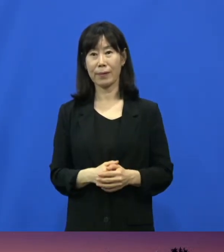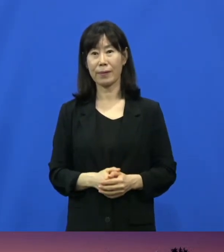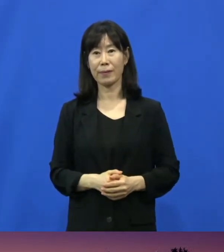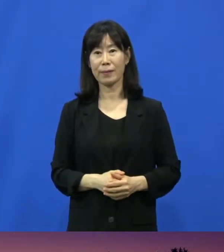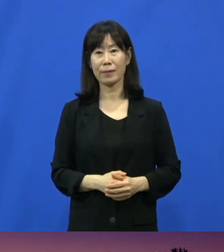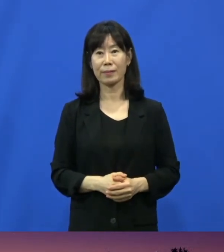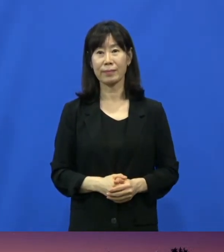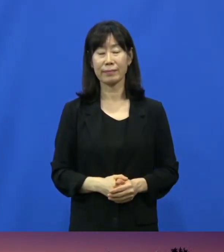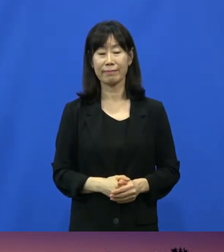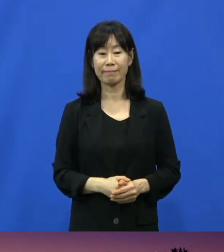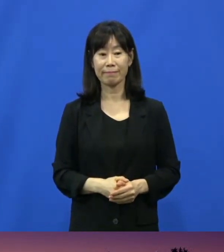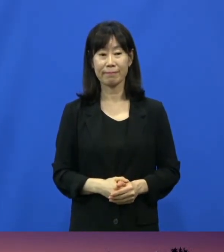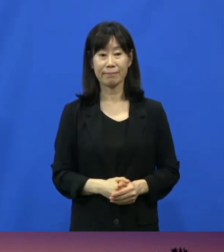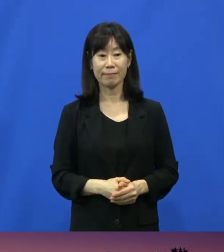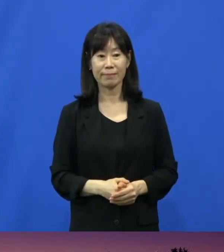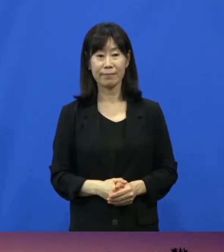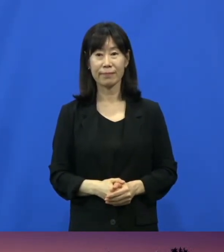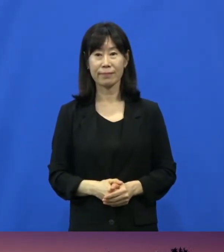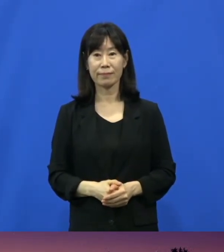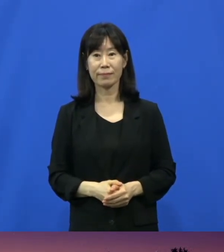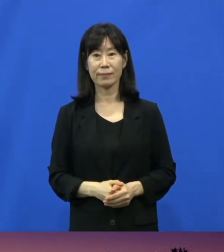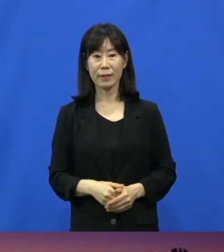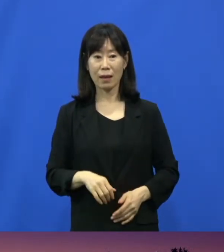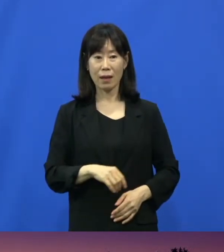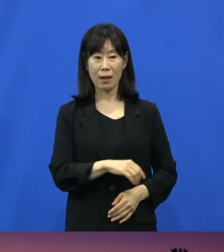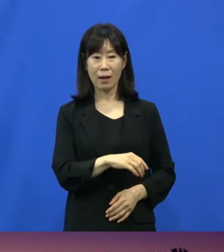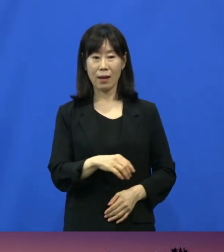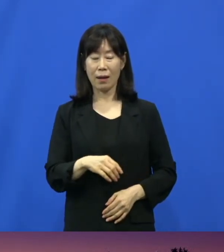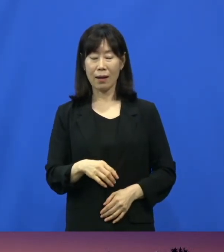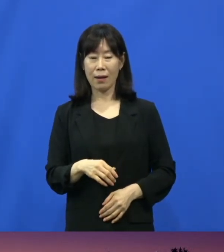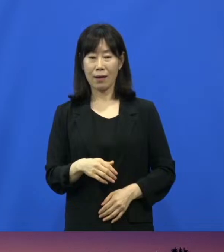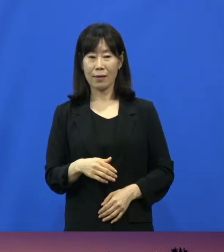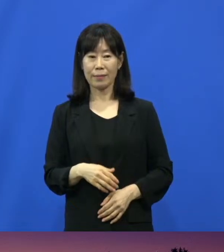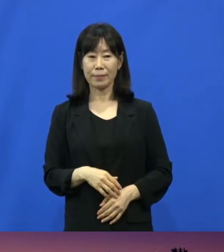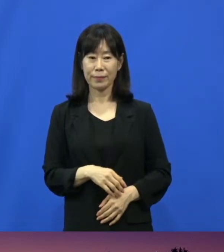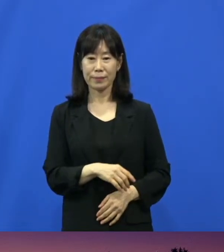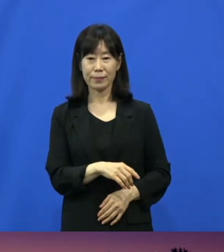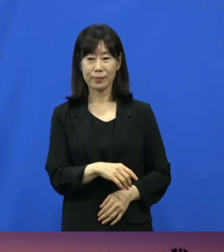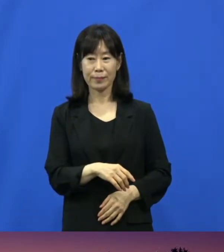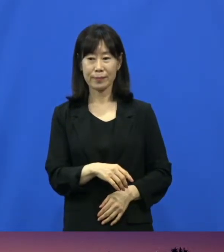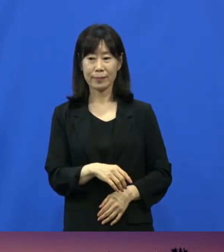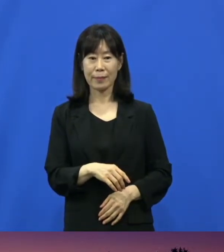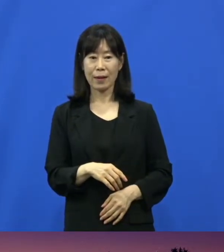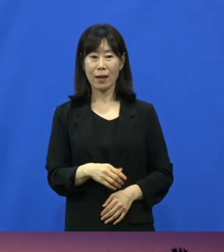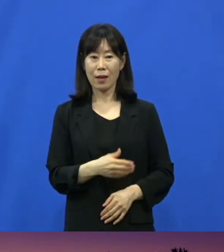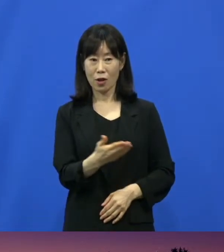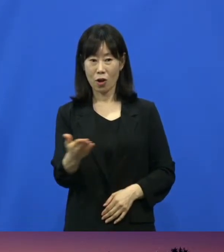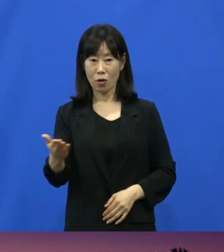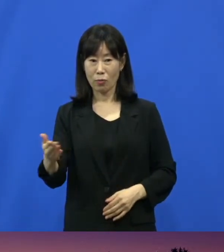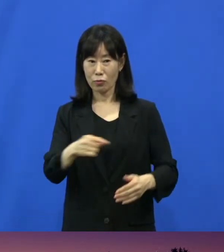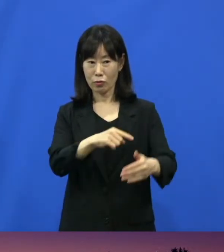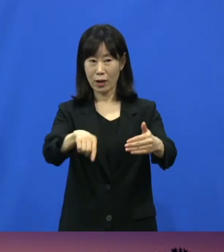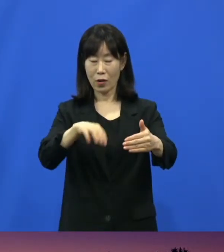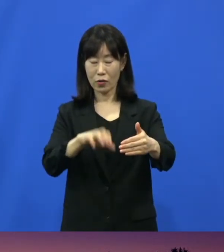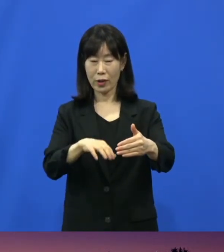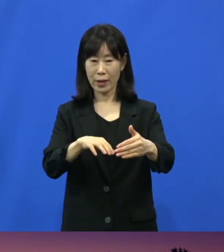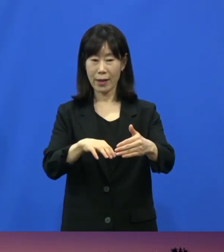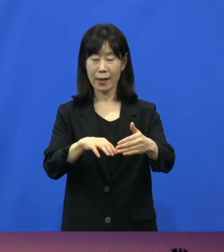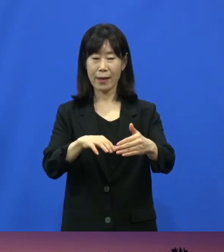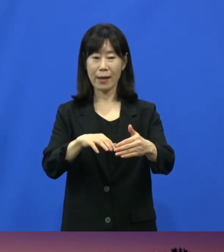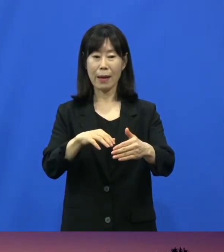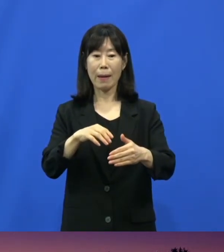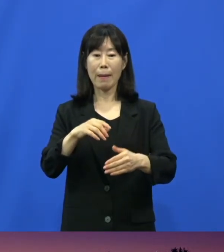여러분, 딱 보면 알아요. 말씀을 사모하는 신자와 말씀을 사모하지 않는 신자 달라요. 인생이